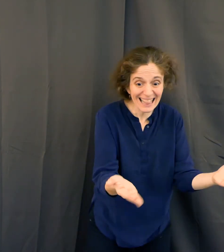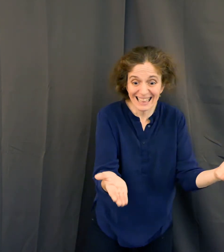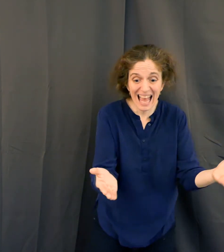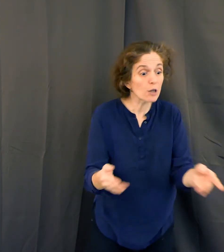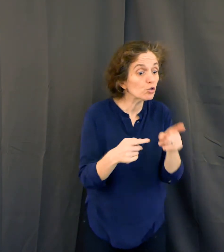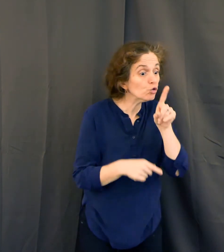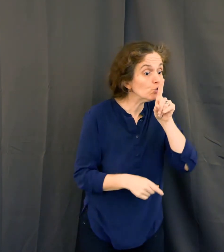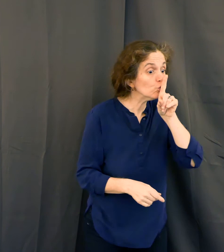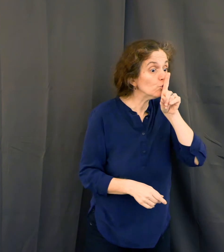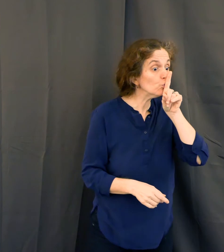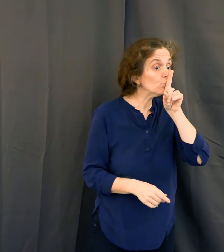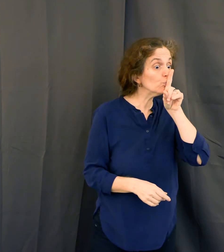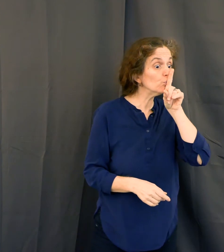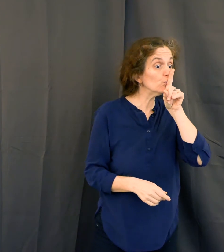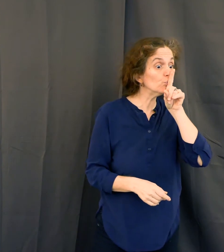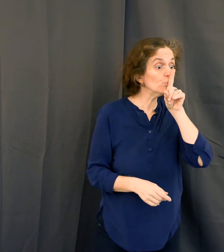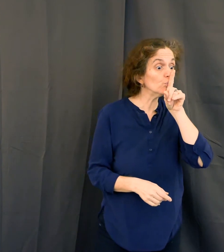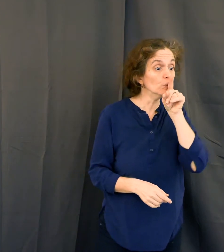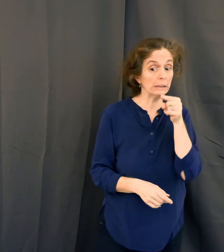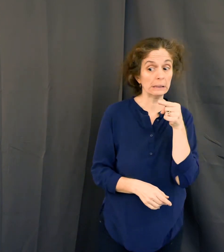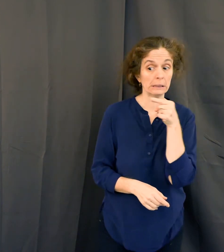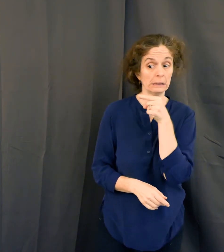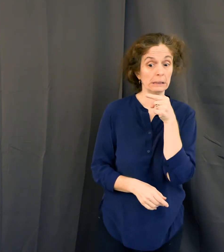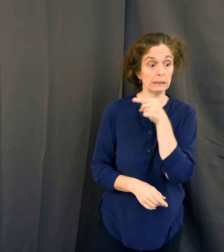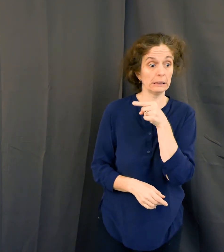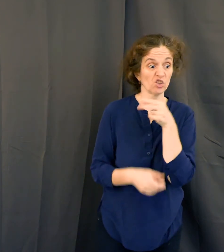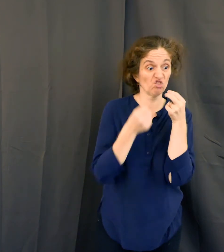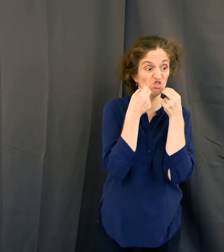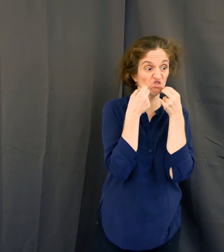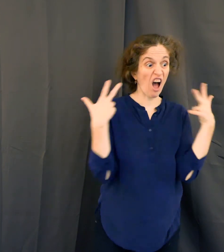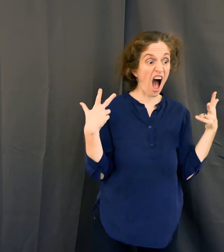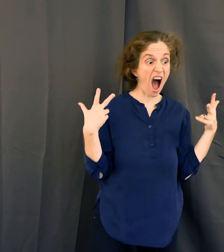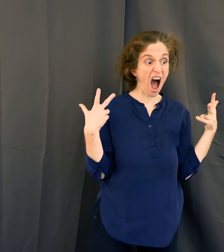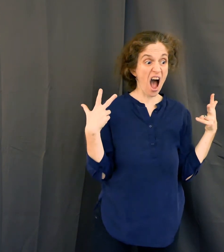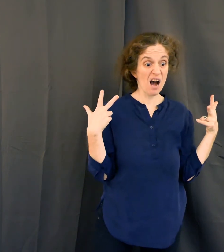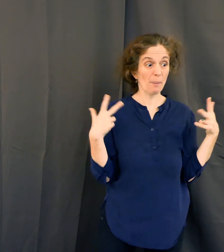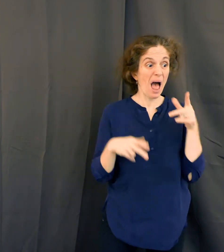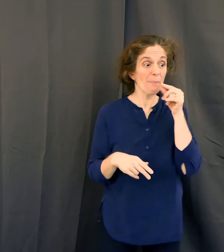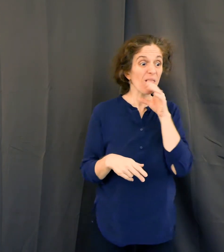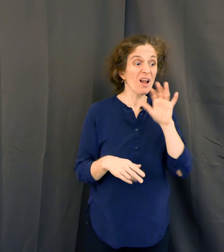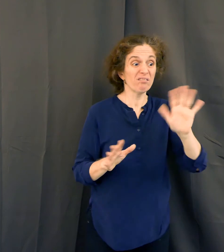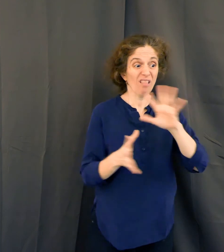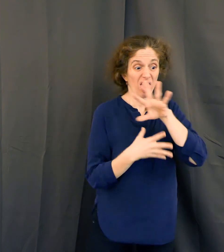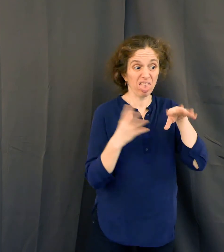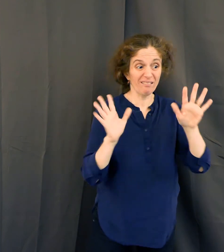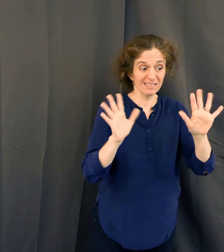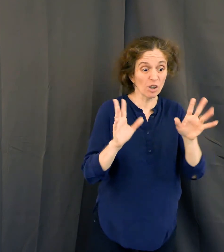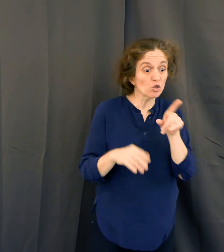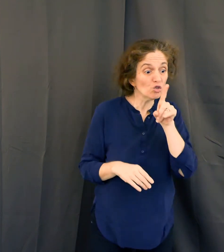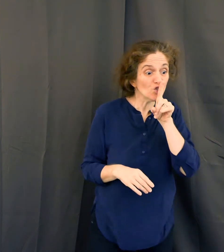réveillez-vous, allez, ne faites pas de bruit surtout. Là-bas, dans la cuisine, il y a un chat. Il s'est déguisé en